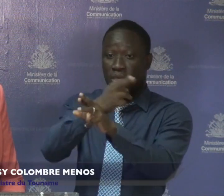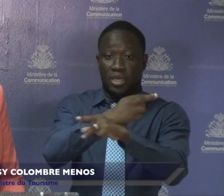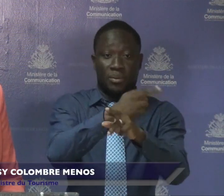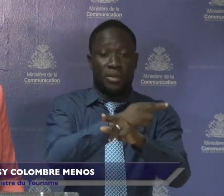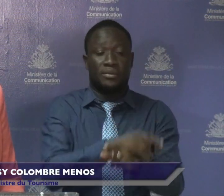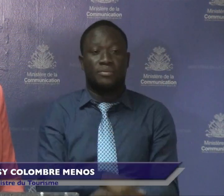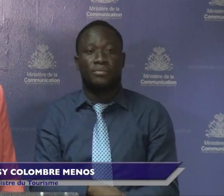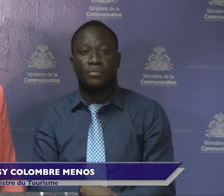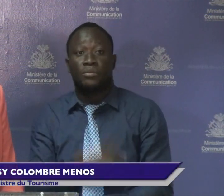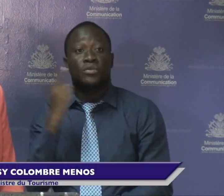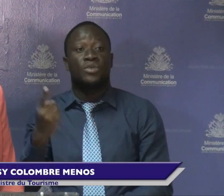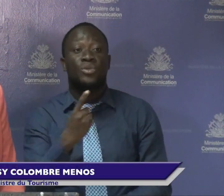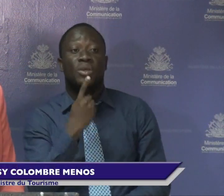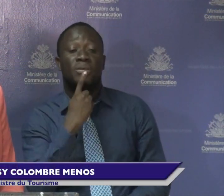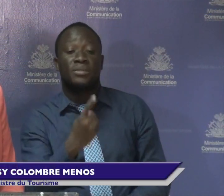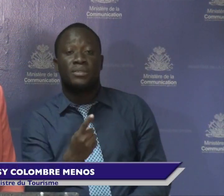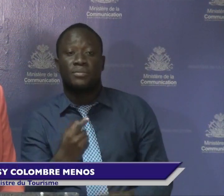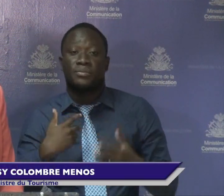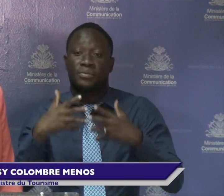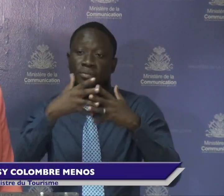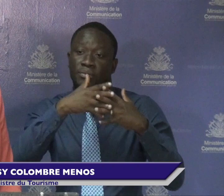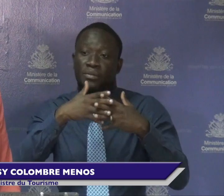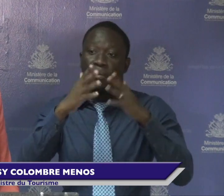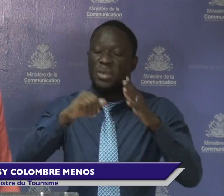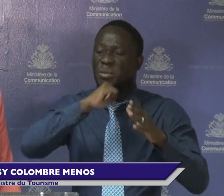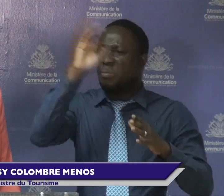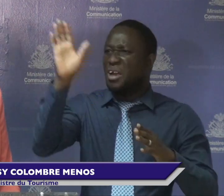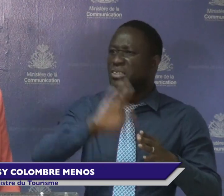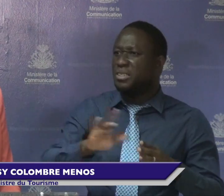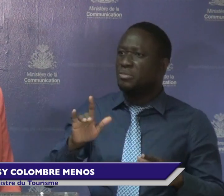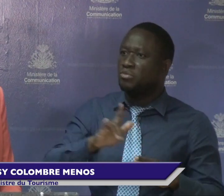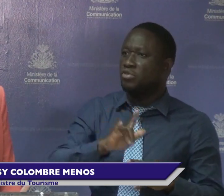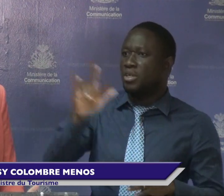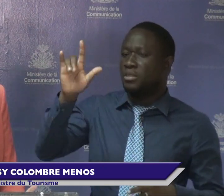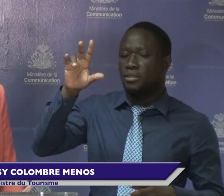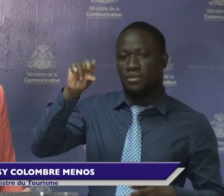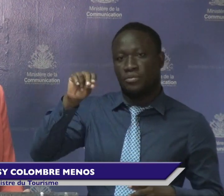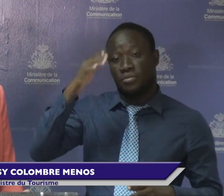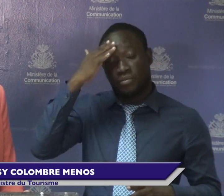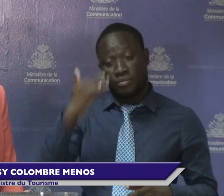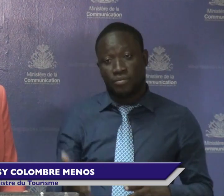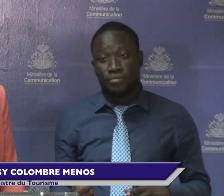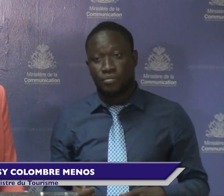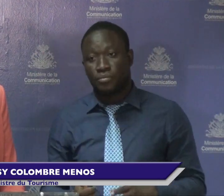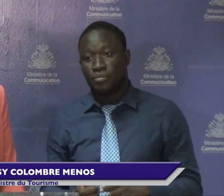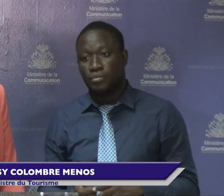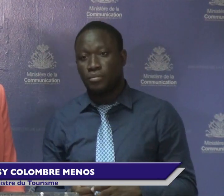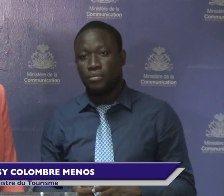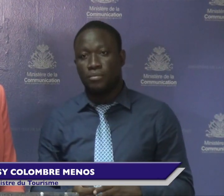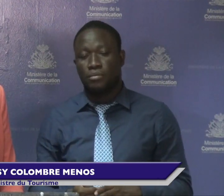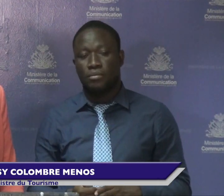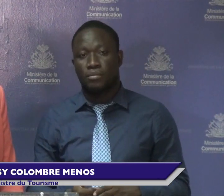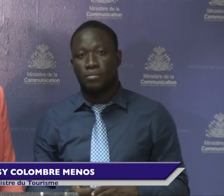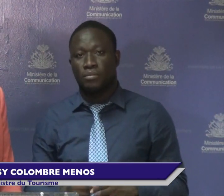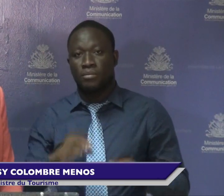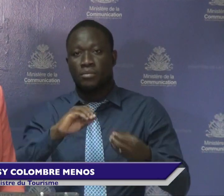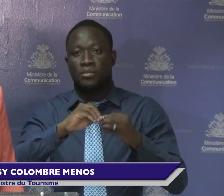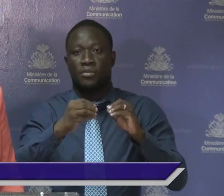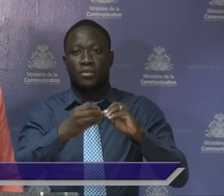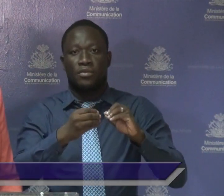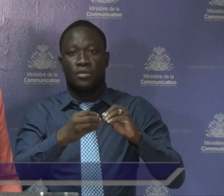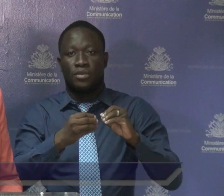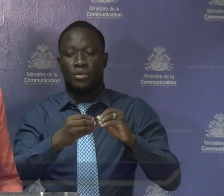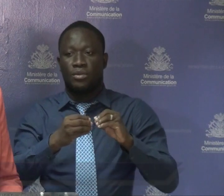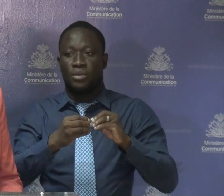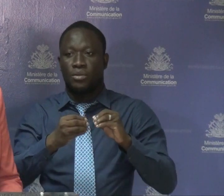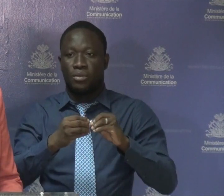bail que tout le monde toujours a dit, il y a des Américains qui eux même qui va jamais déplacer pour quitter États-Unis. Pour quelle raison? Un point exemple banal. Le nombre de parcs d'attractions